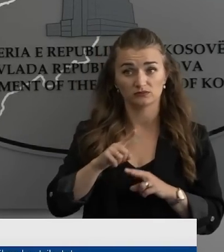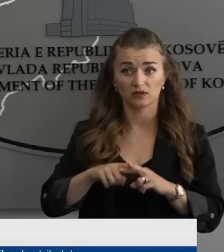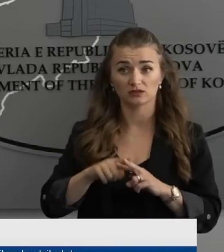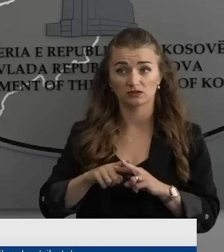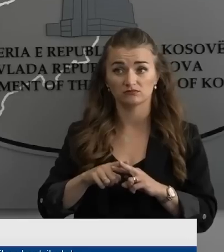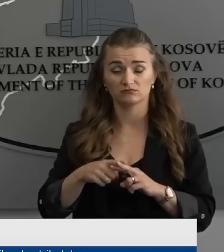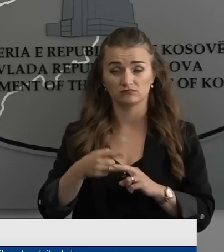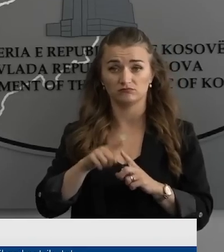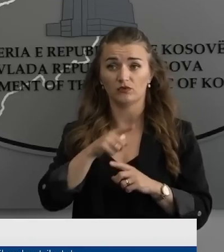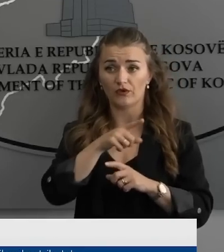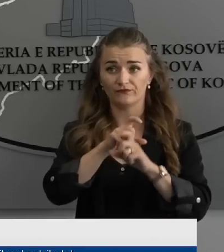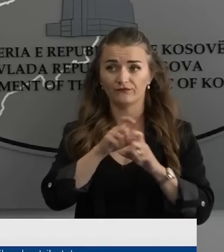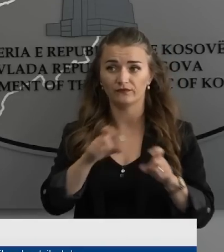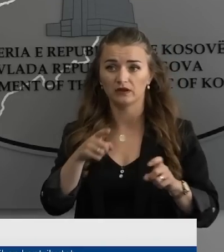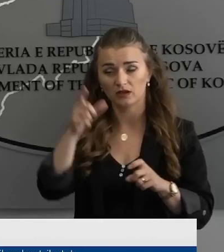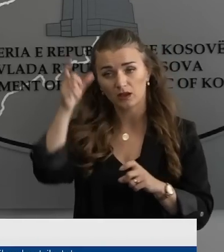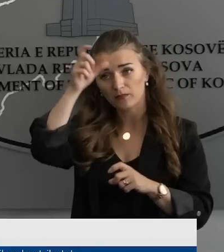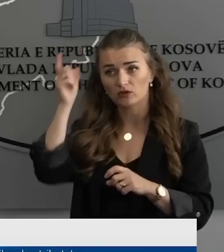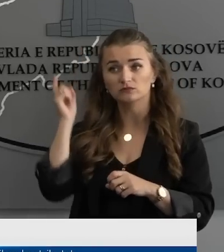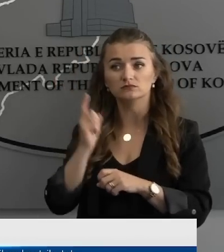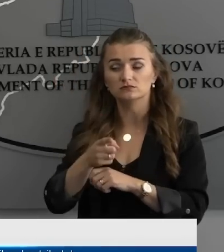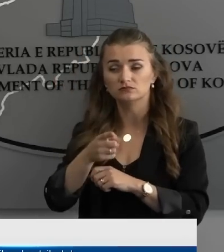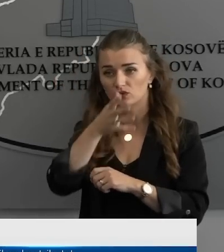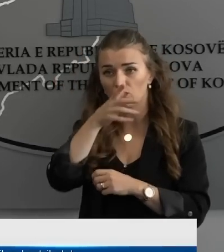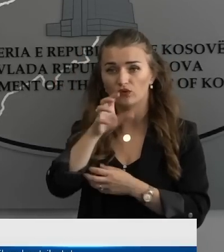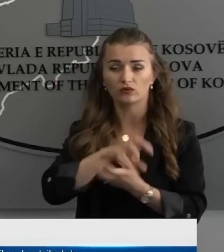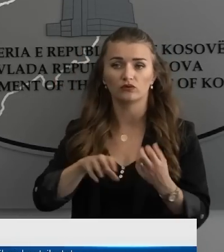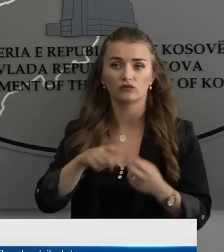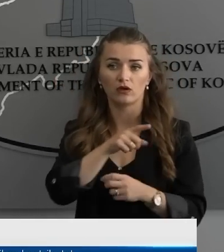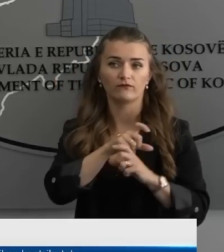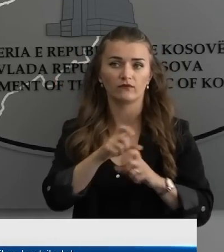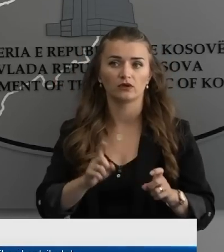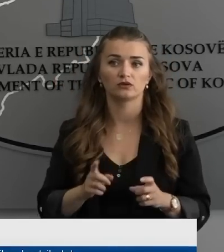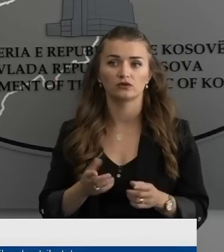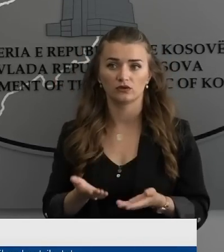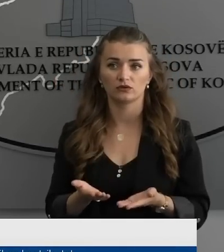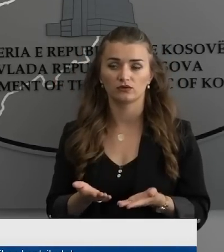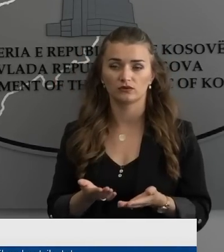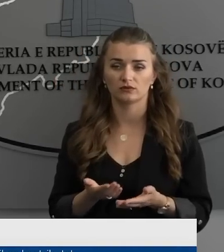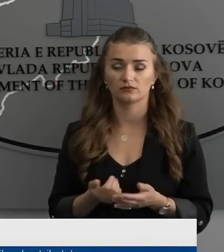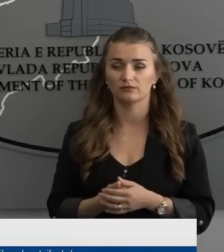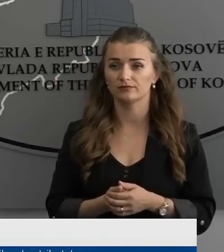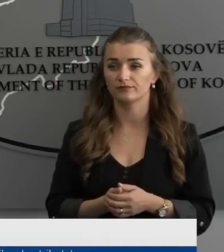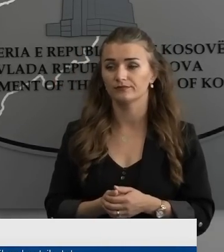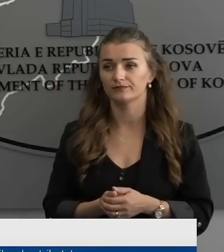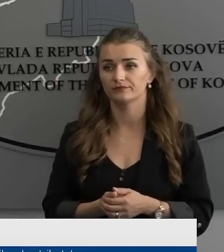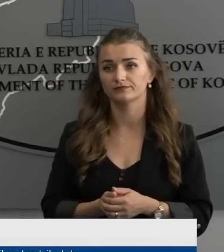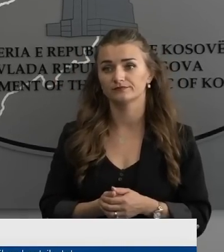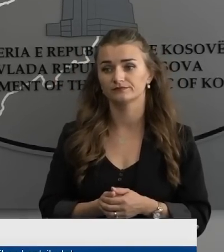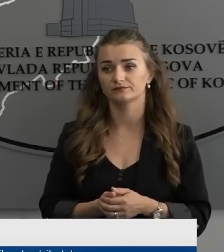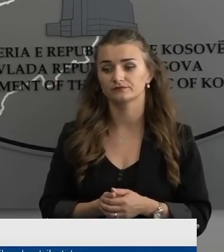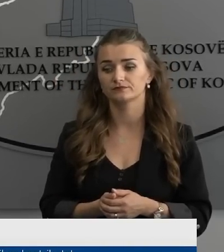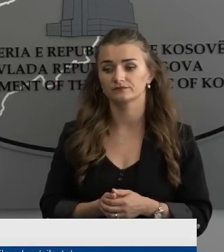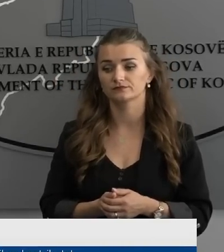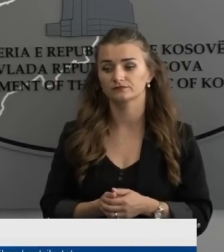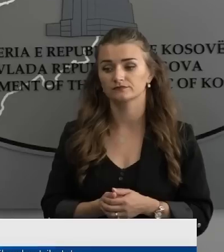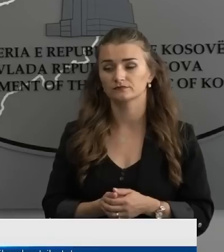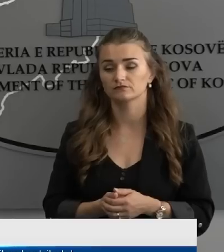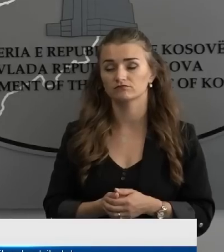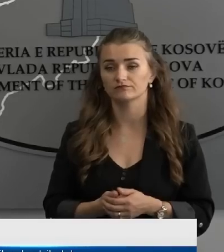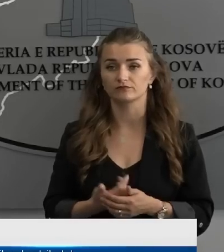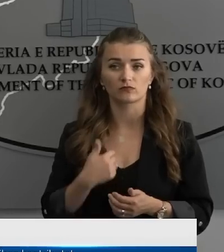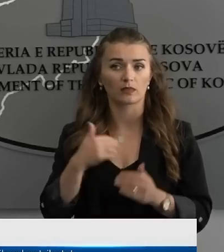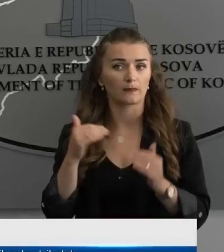për destruktivitetin e Beogradit zyrtar. Sepse kjo ndryshon narrativën mbi atë se çfarë ka ndodhur. Unë jam